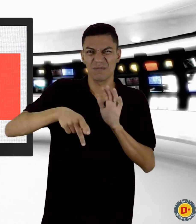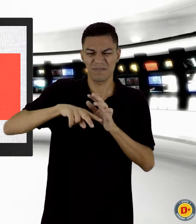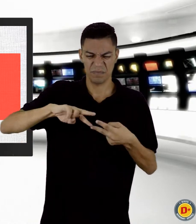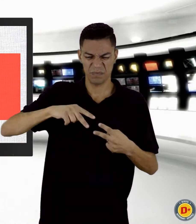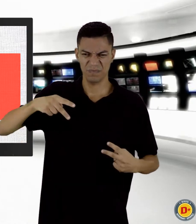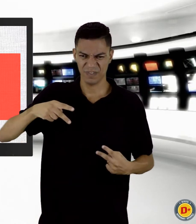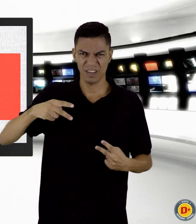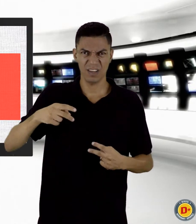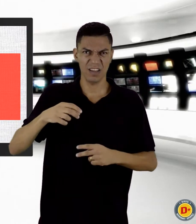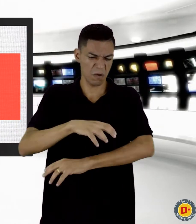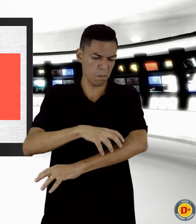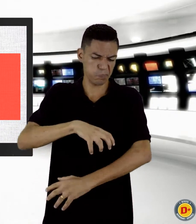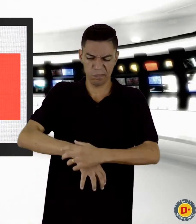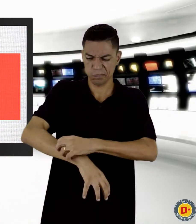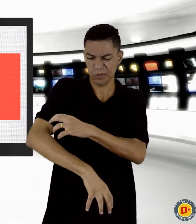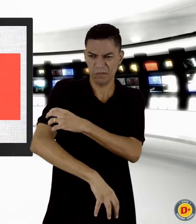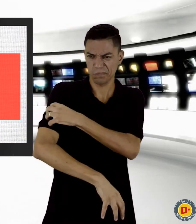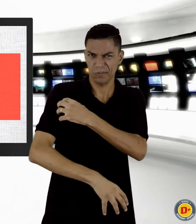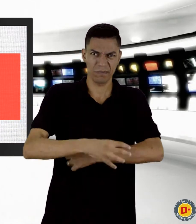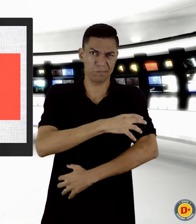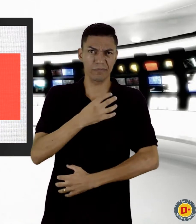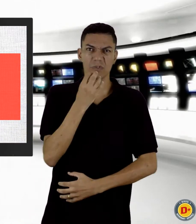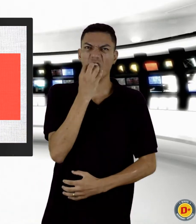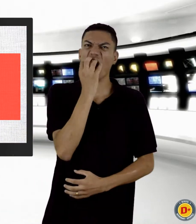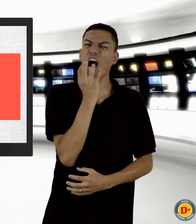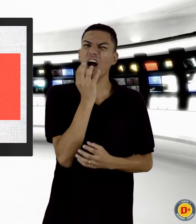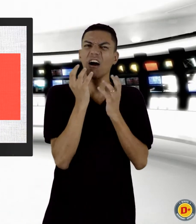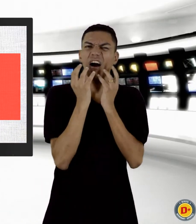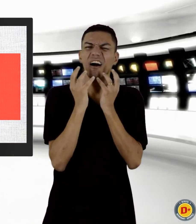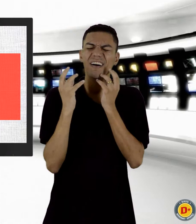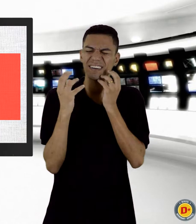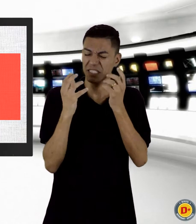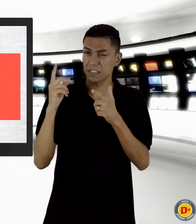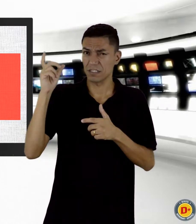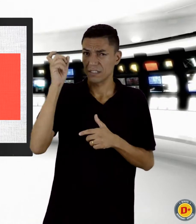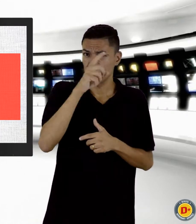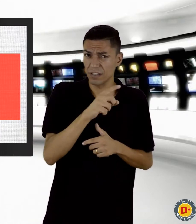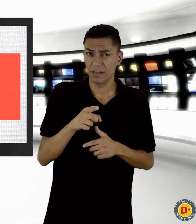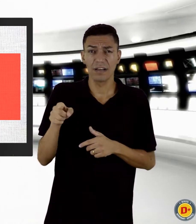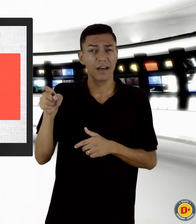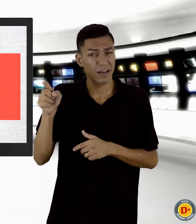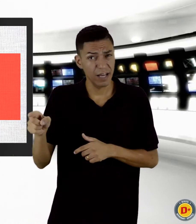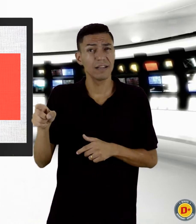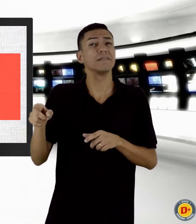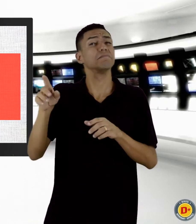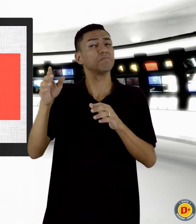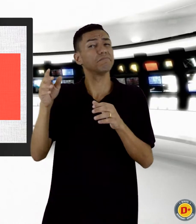que provoca o crescimento de tumores pelo corpo, como resultado de traumas e muitas vezes